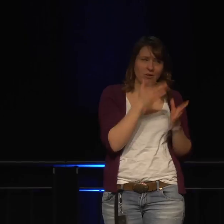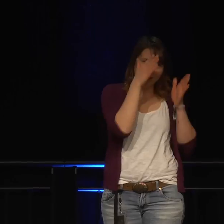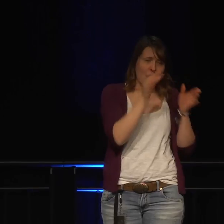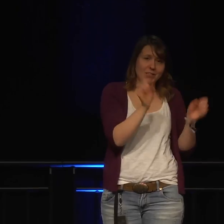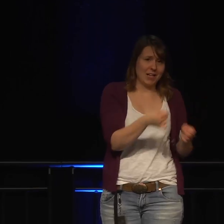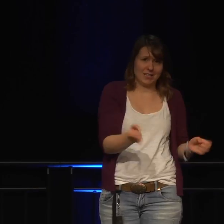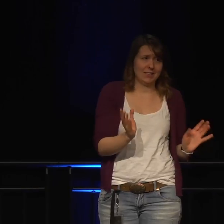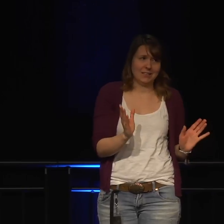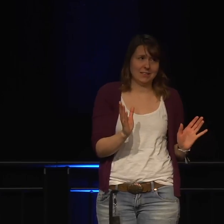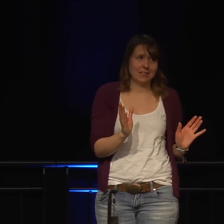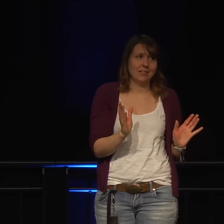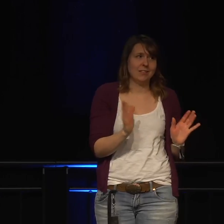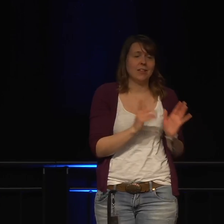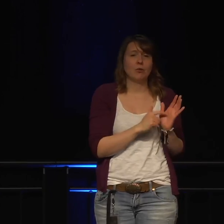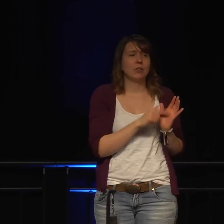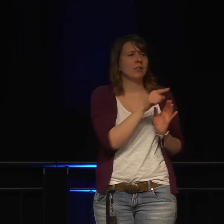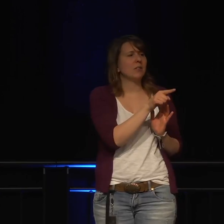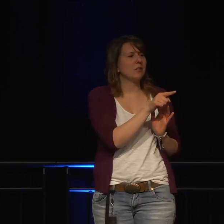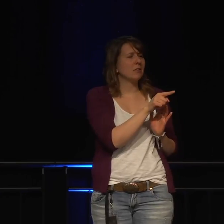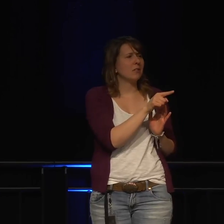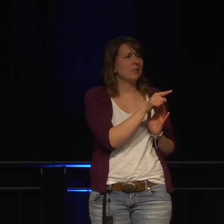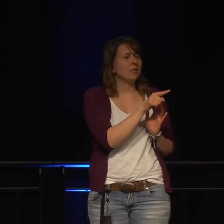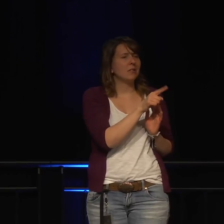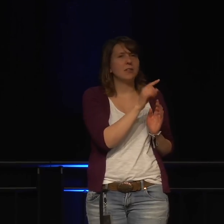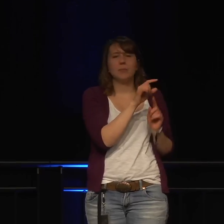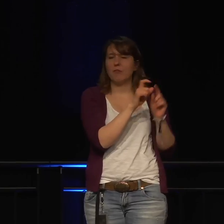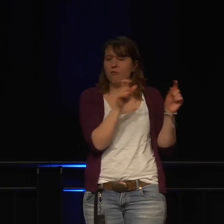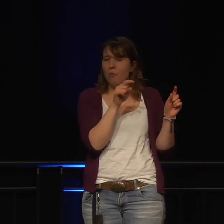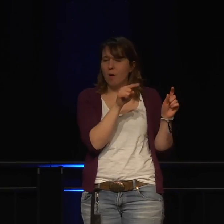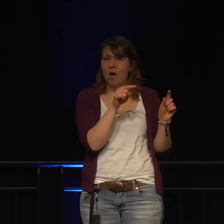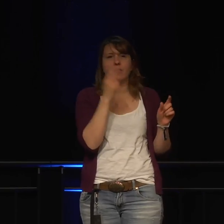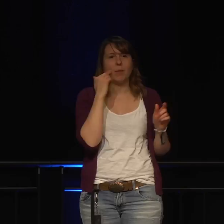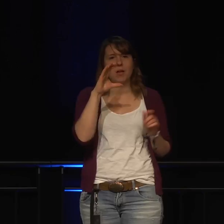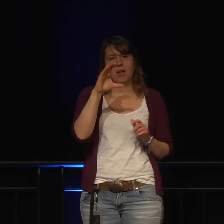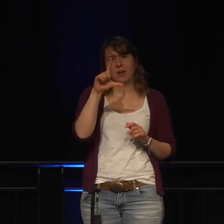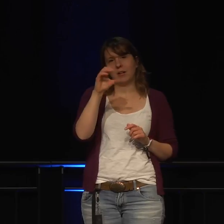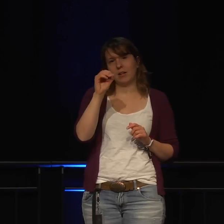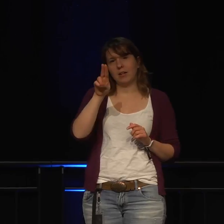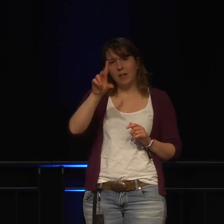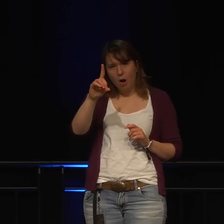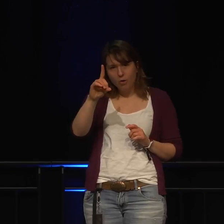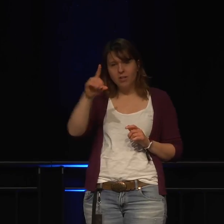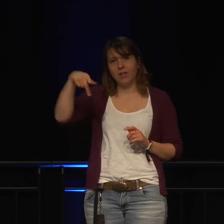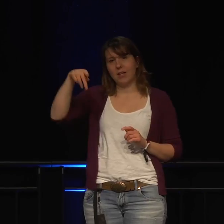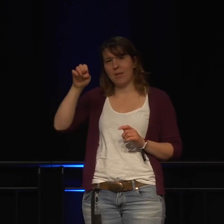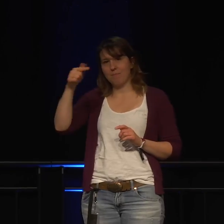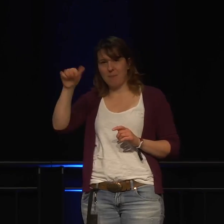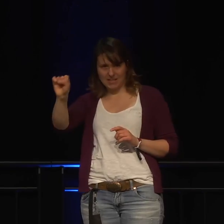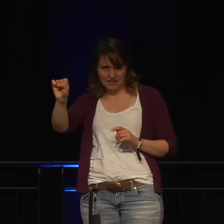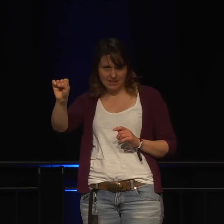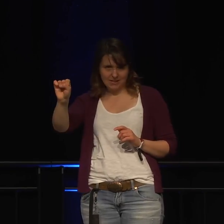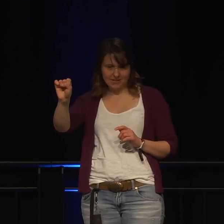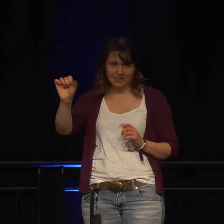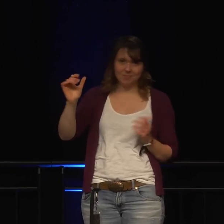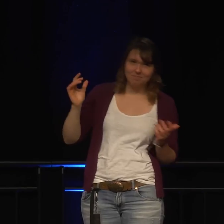unicornio, porque este unicornio es de una compañía llamada Cloud Pets, que es una...